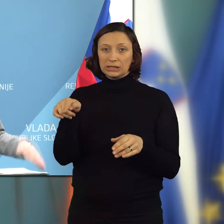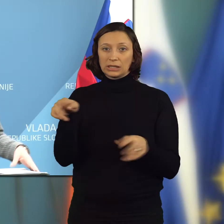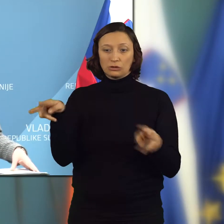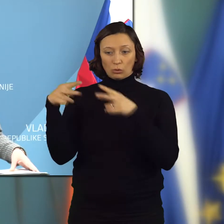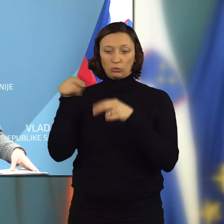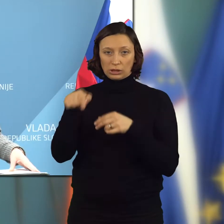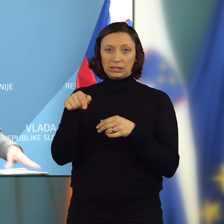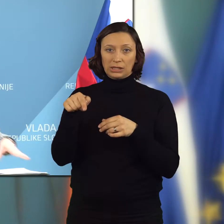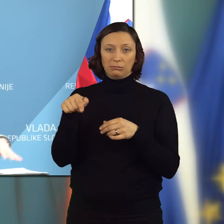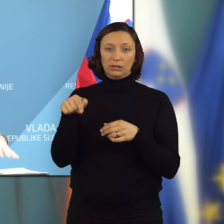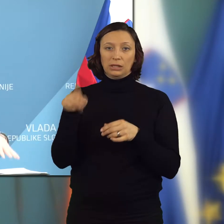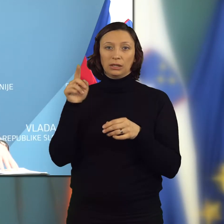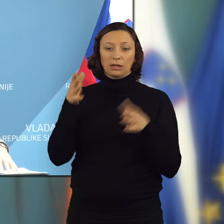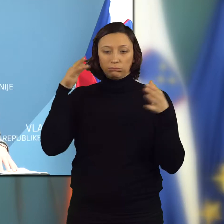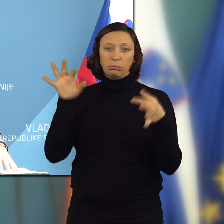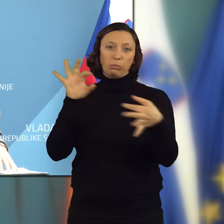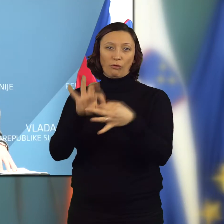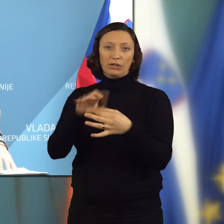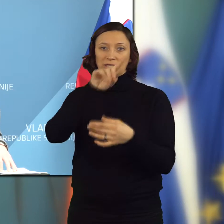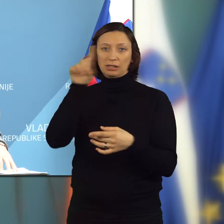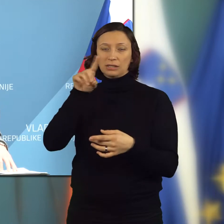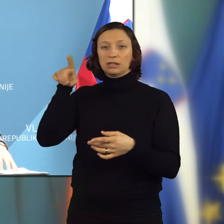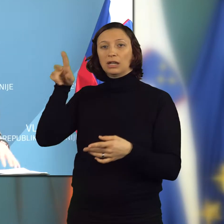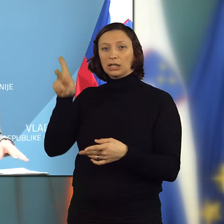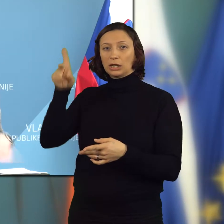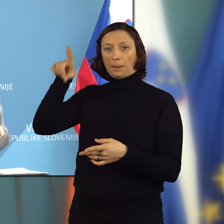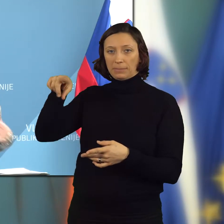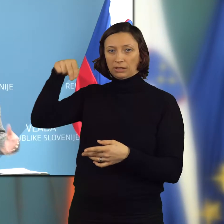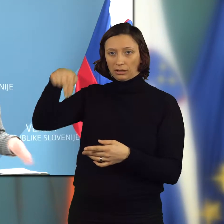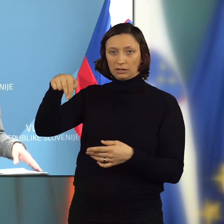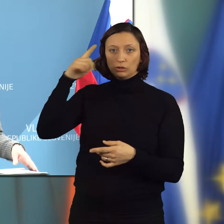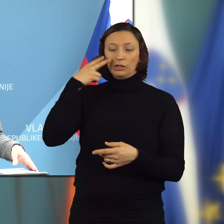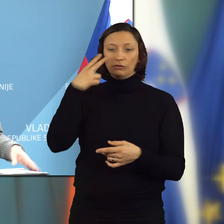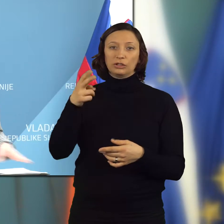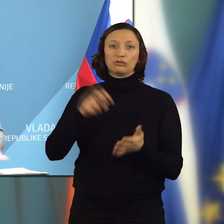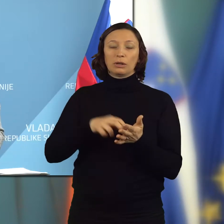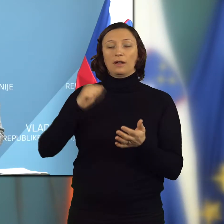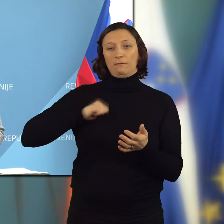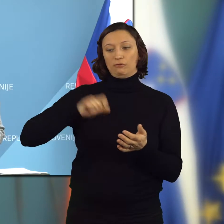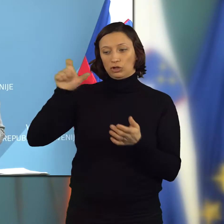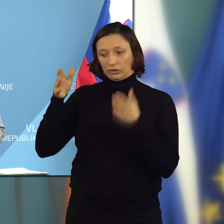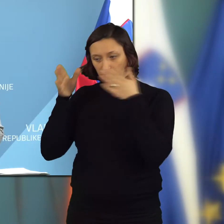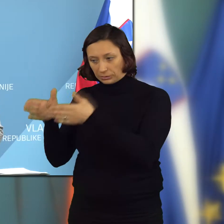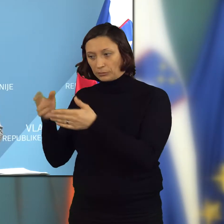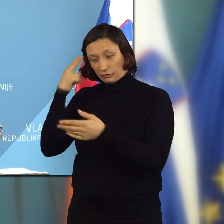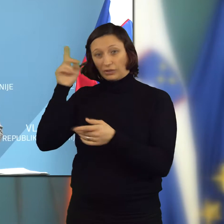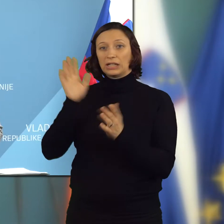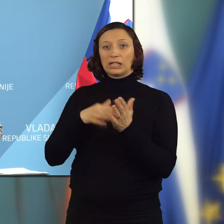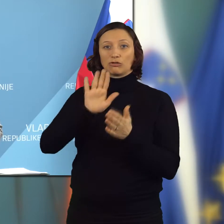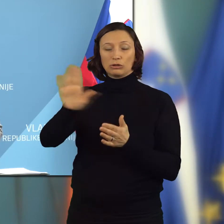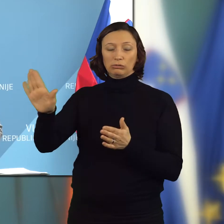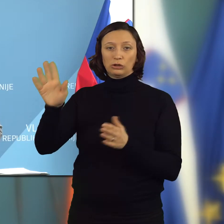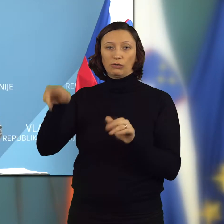se soočajo z tem, na kar naslavlja ZKP-N, se pravi zlasti imam v vidu žrtve, tudi vedeli,